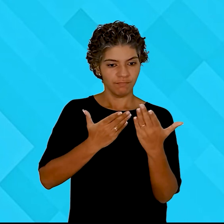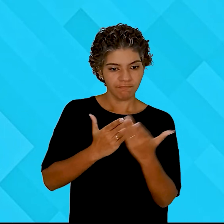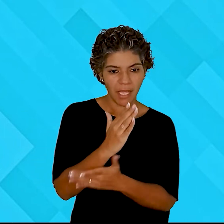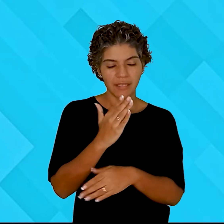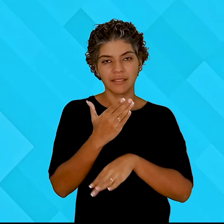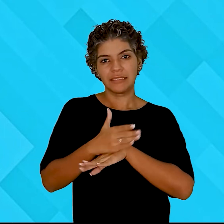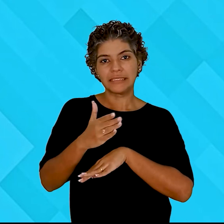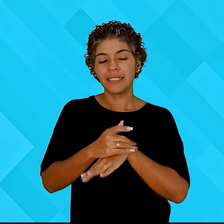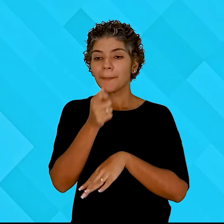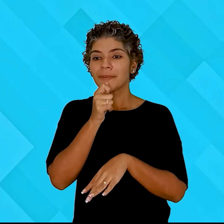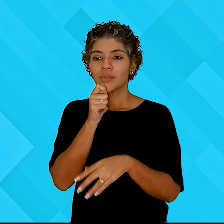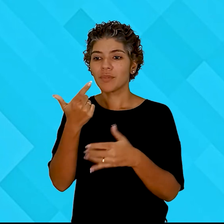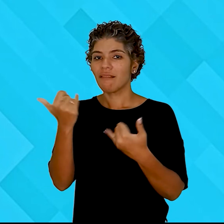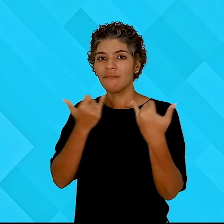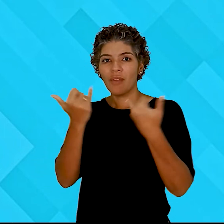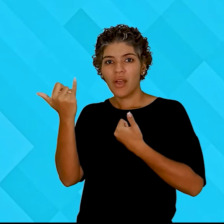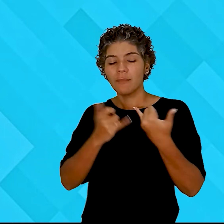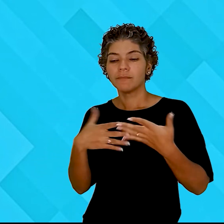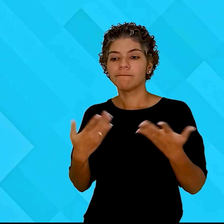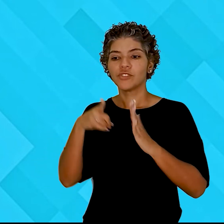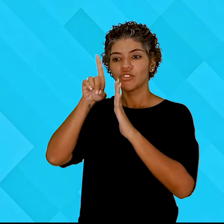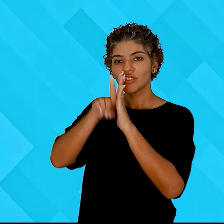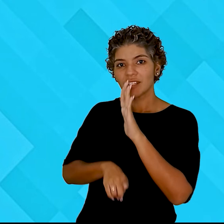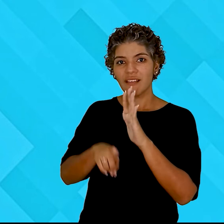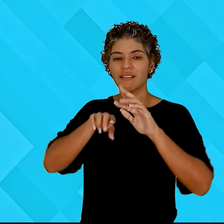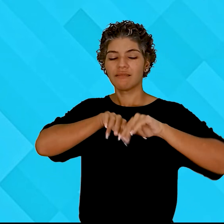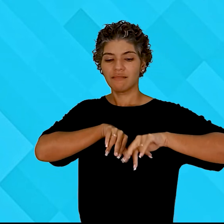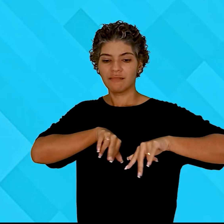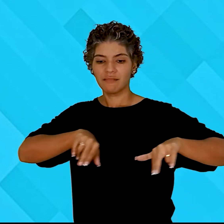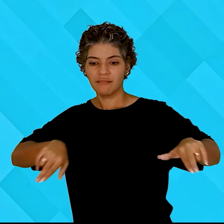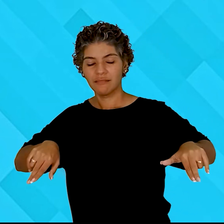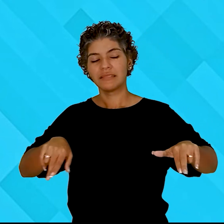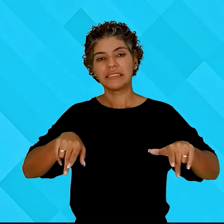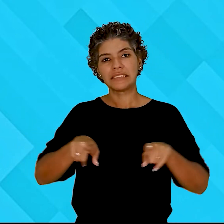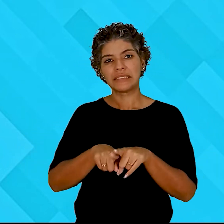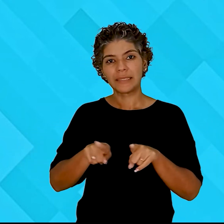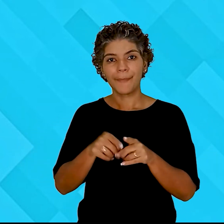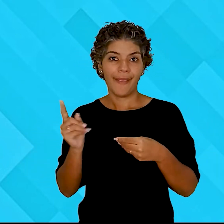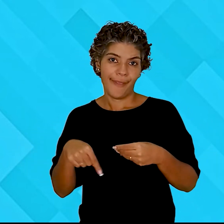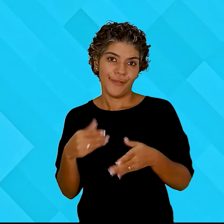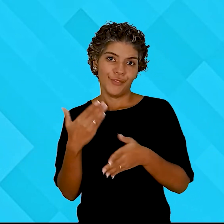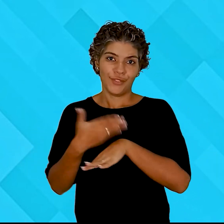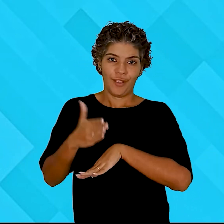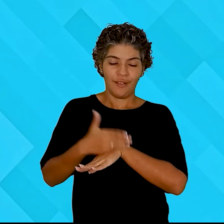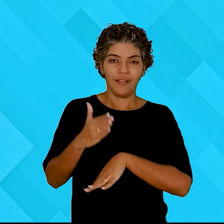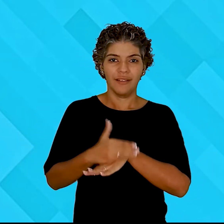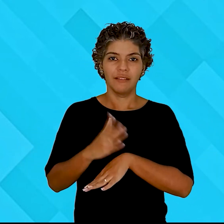seus direitos, né, sobre a bolsa auxílio do estagiário e até mesmo sobre os horários, assim. Então, eu acho que para